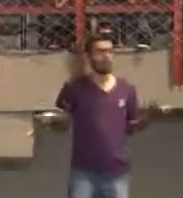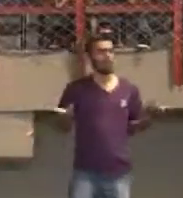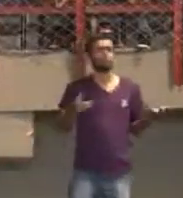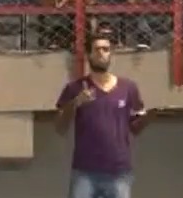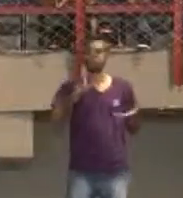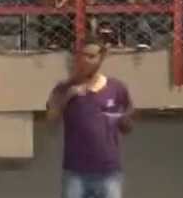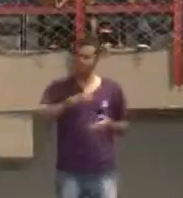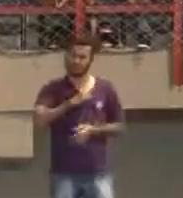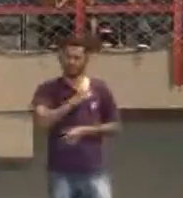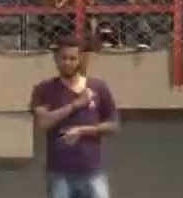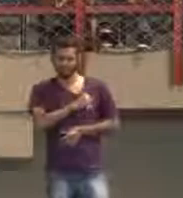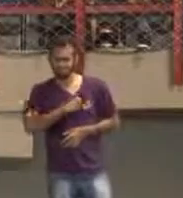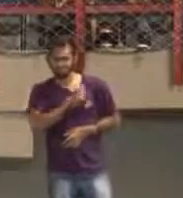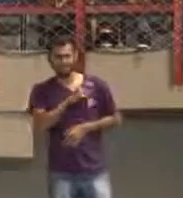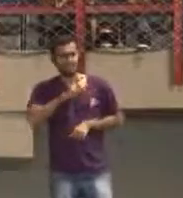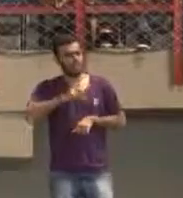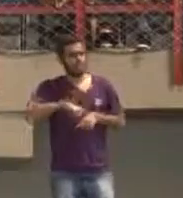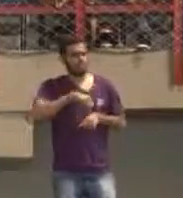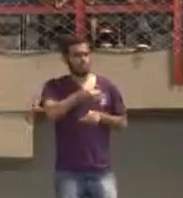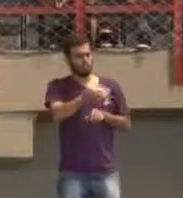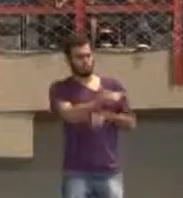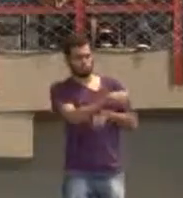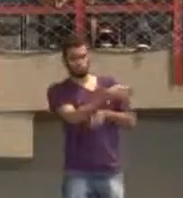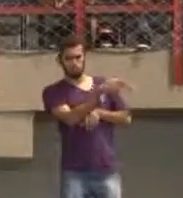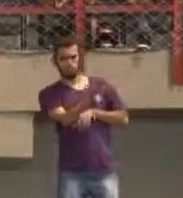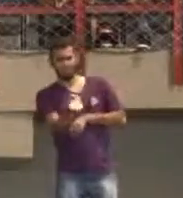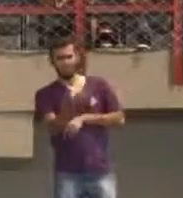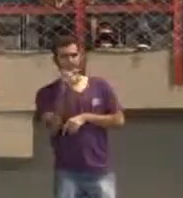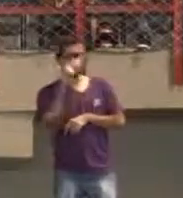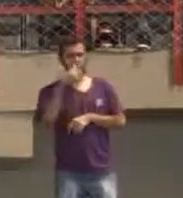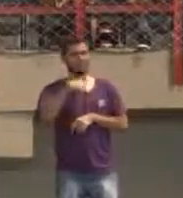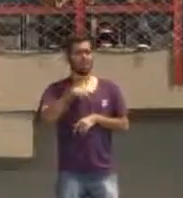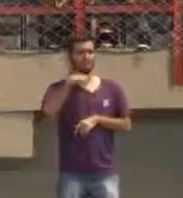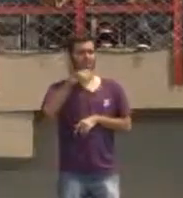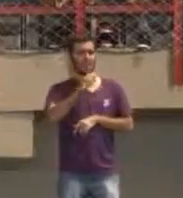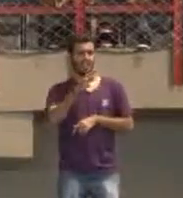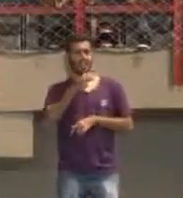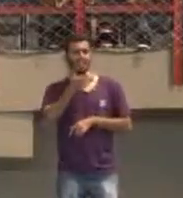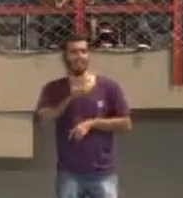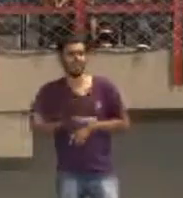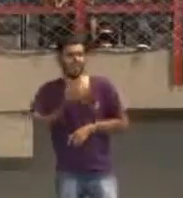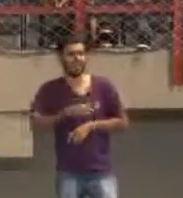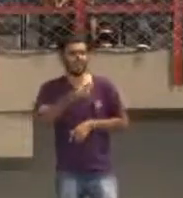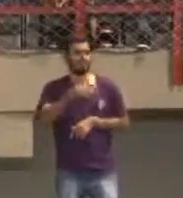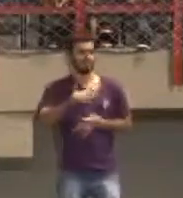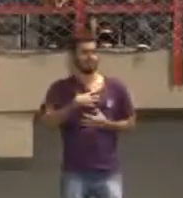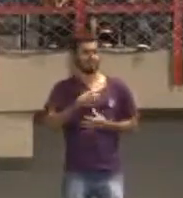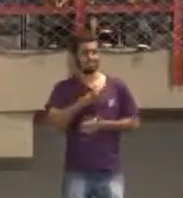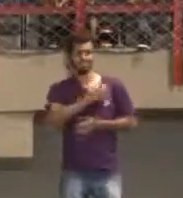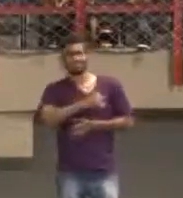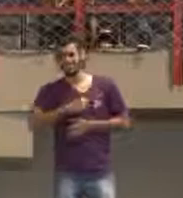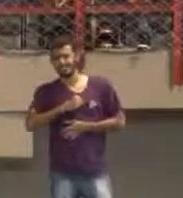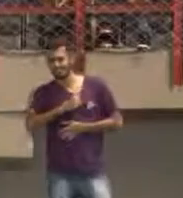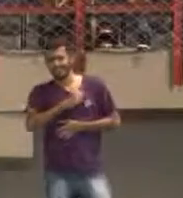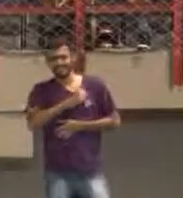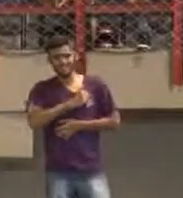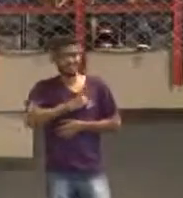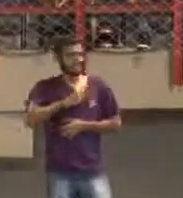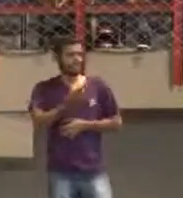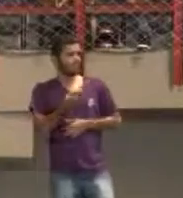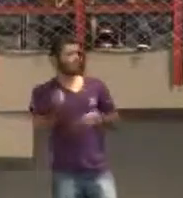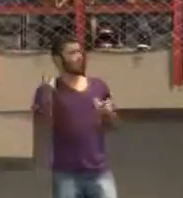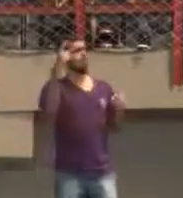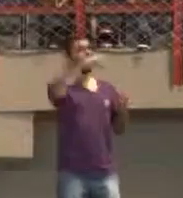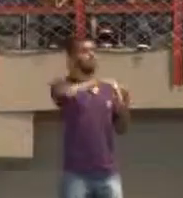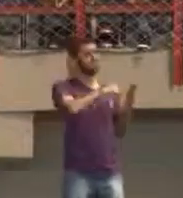uma tristeza assim na pessoa e chama essa tristeza de Natal. Se você quiser saber se o final do ano é